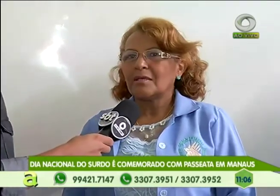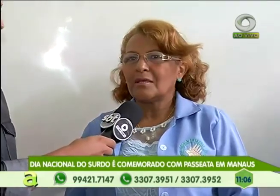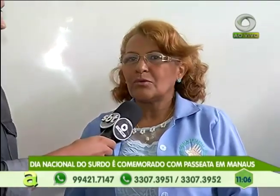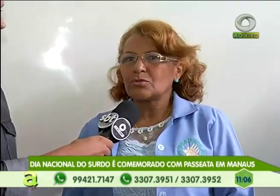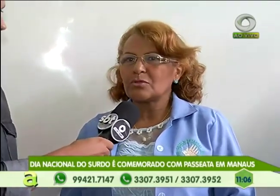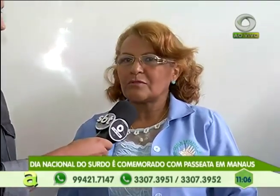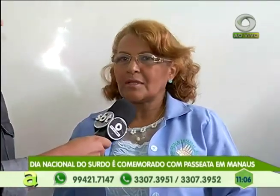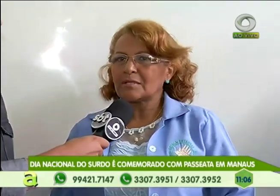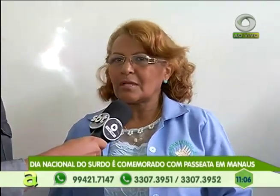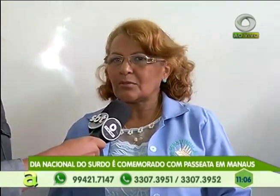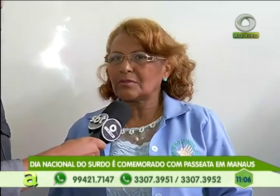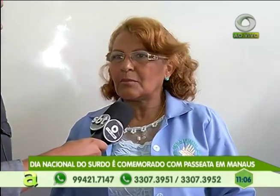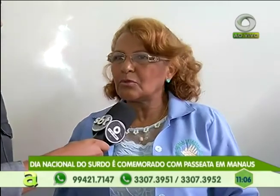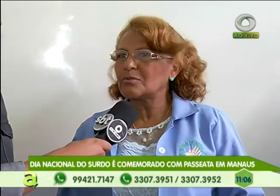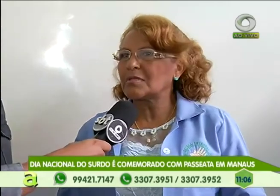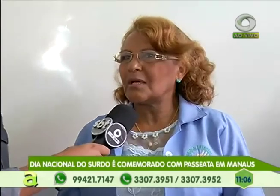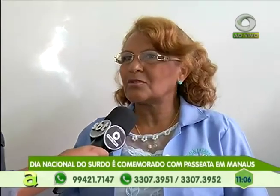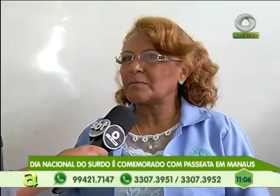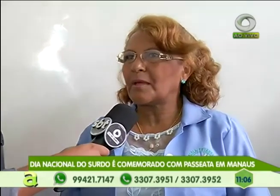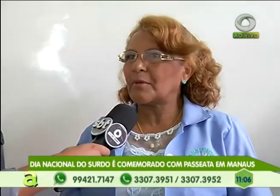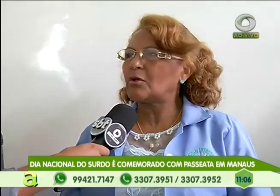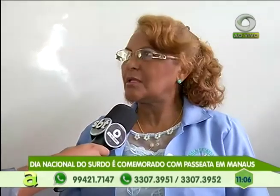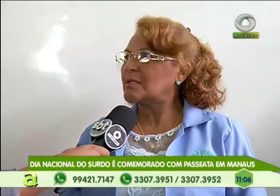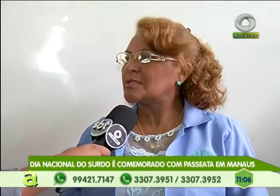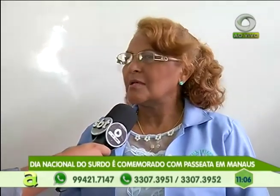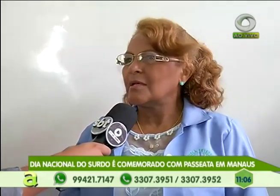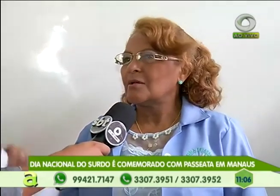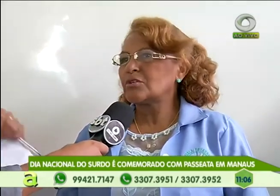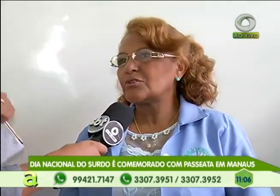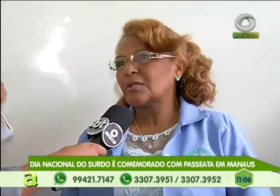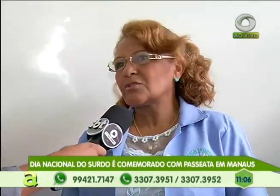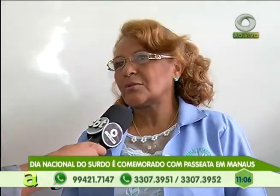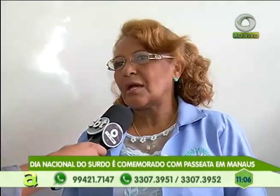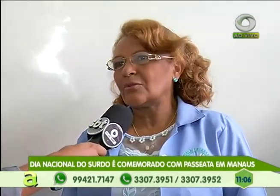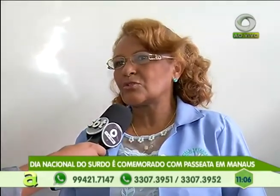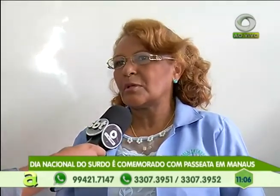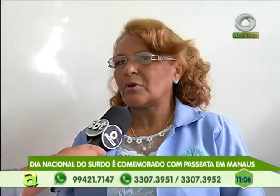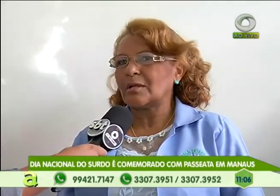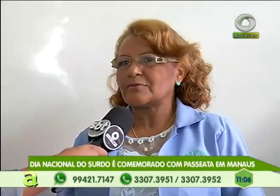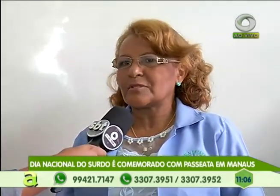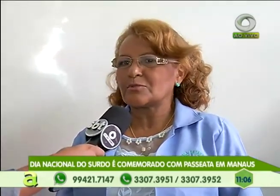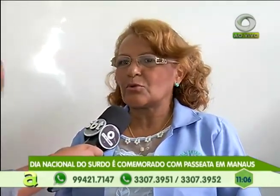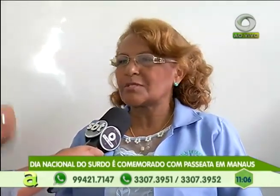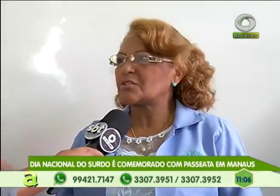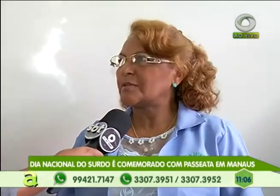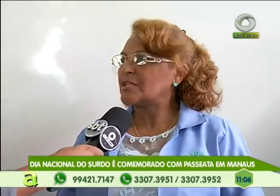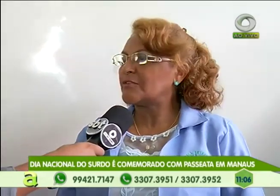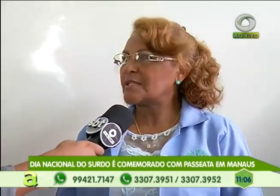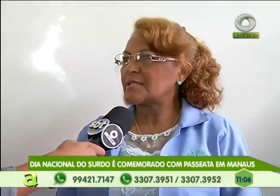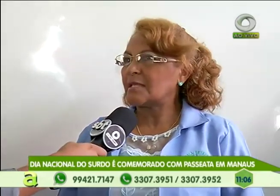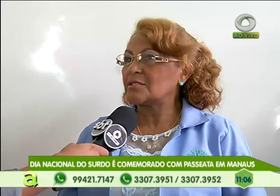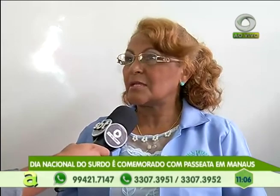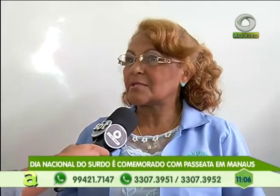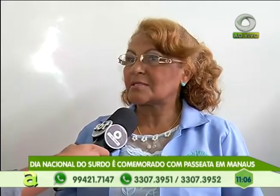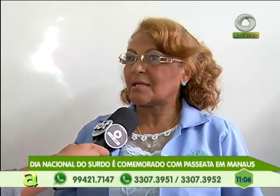E os surdos vêm nessa luta há muitos anos para melhorias. Hoje é o Dia Nacional, nós comemoramos, fazemos algumas atividades diferenciadas. Iniciamos essas